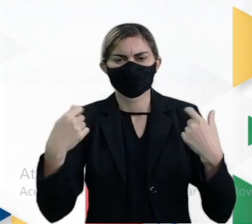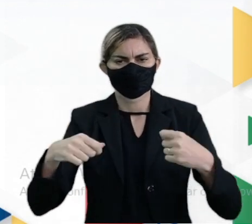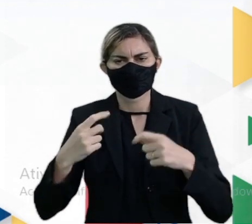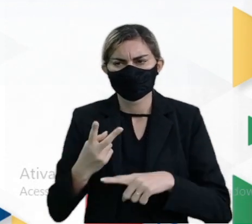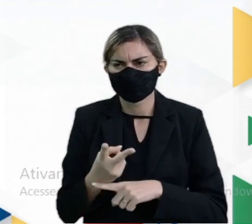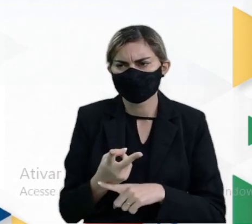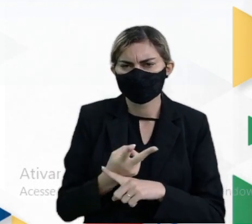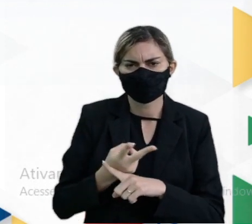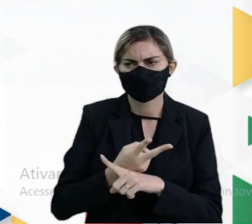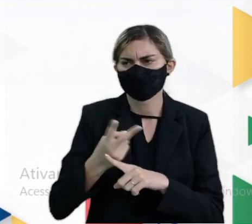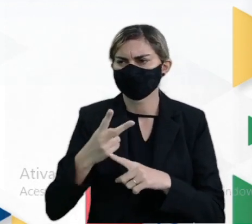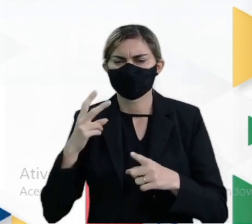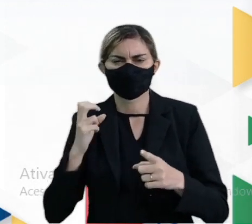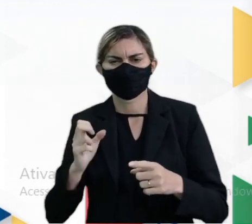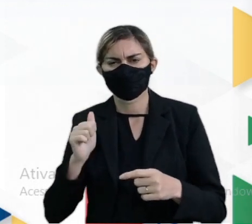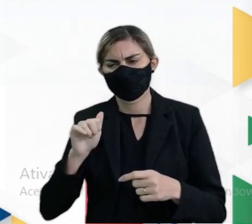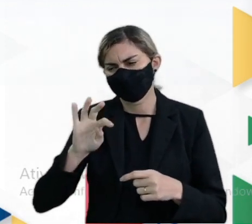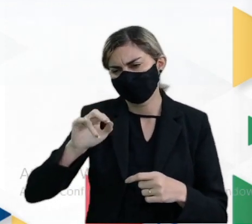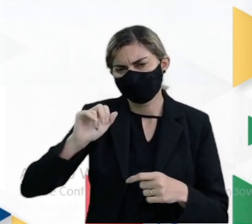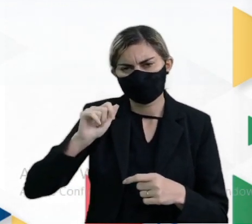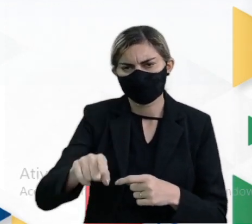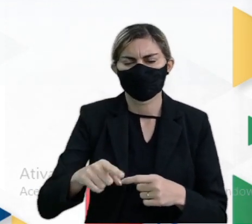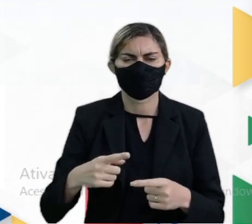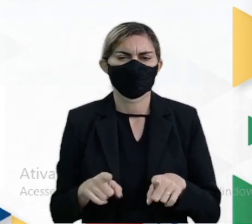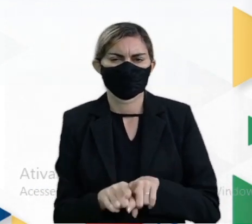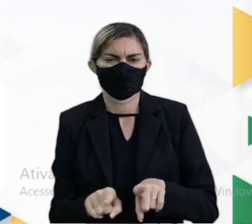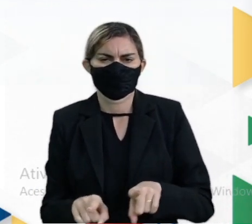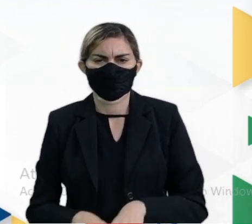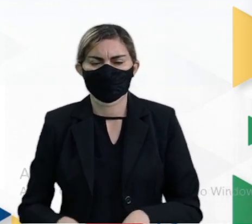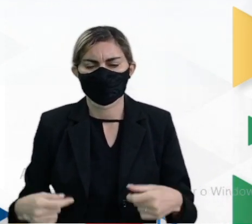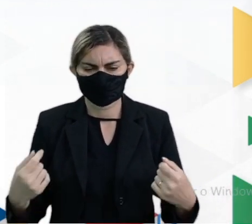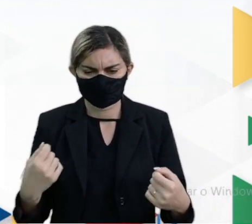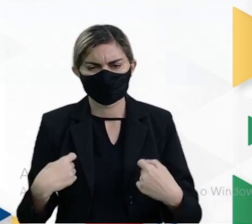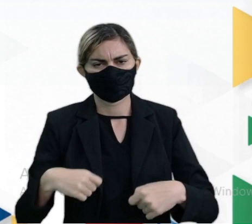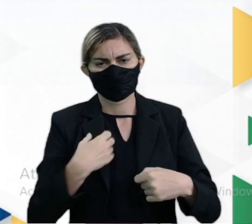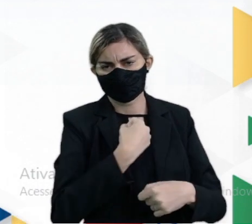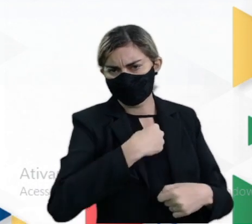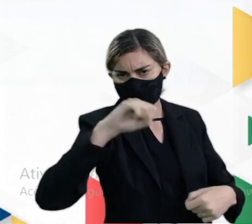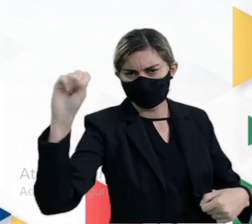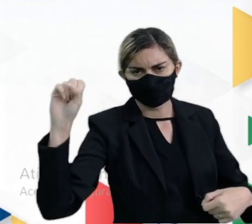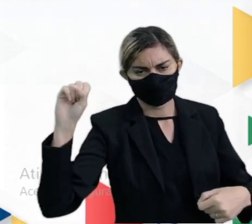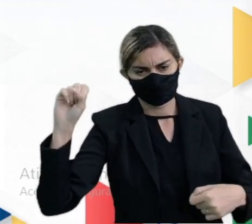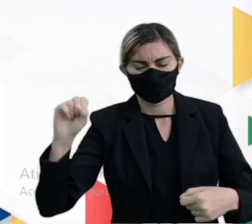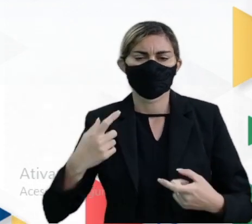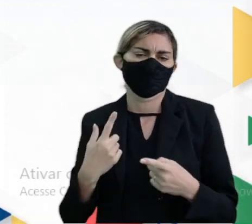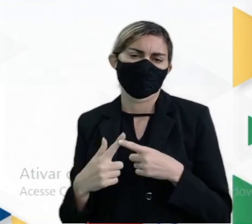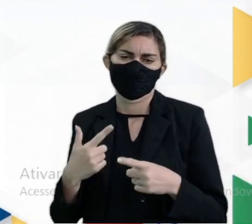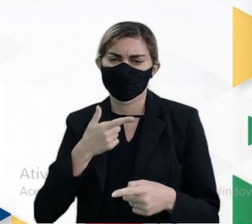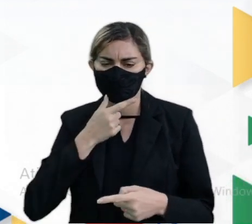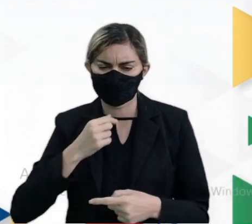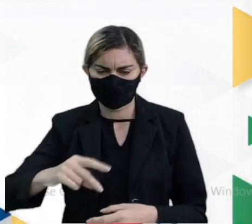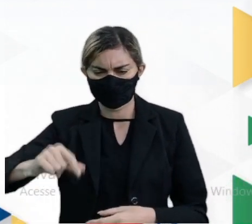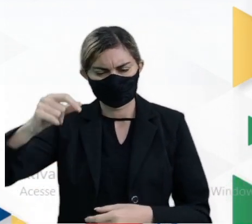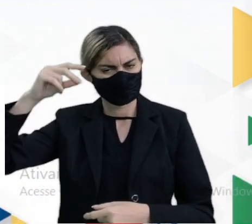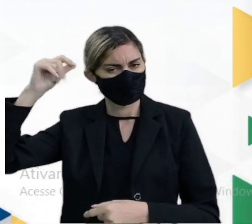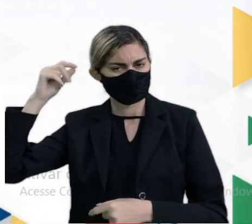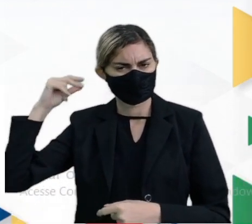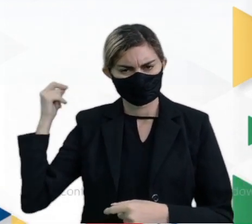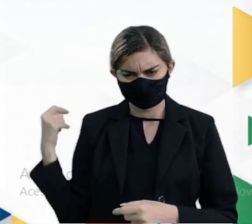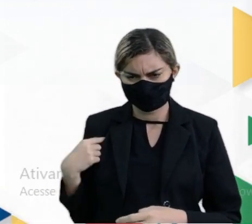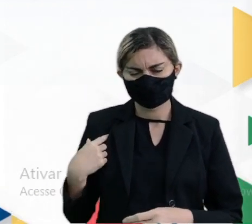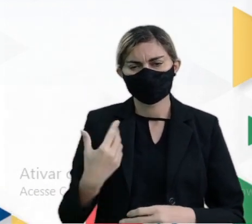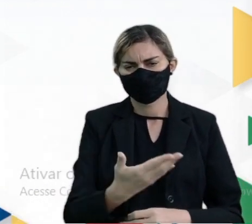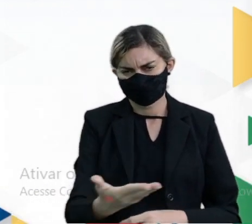caçar, o homem que precisava atacar, mas ao mesmo tempo também precisava se defender, Porque o homem pré-histórico, né, o homem da